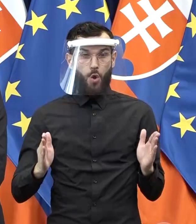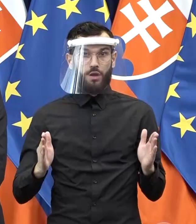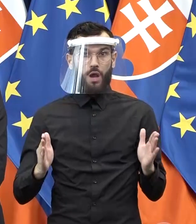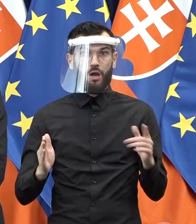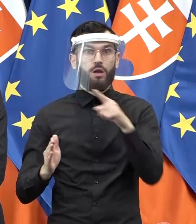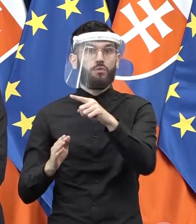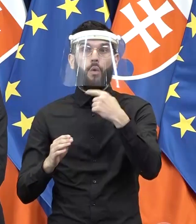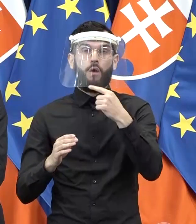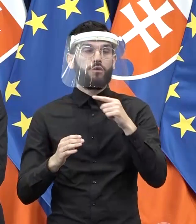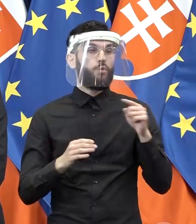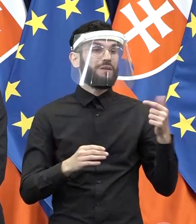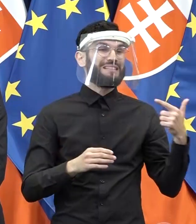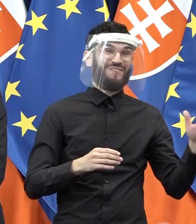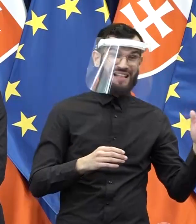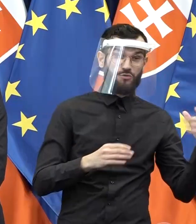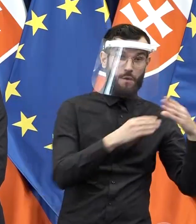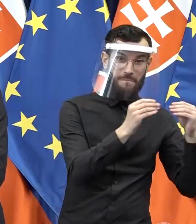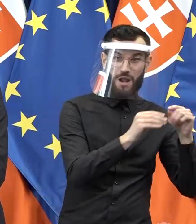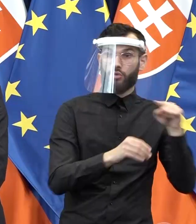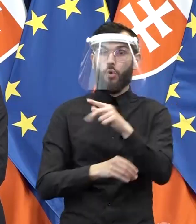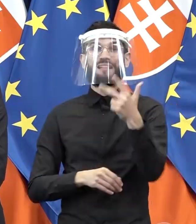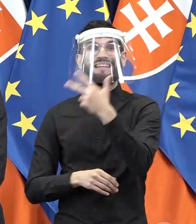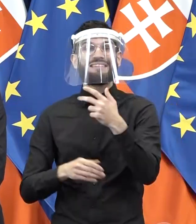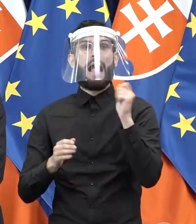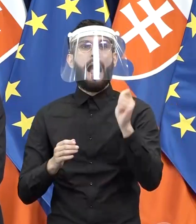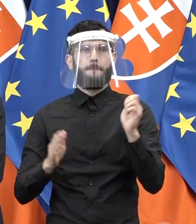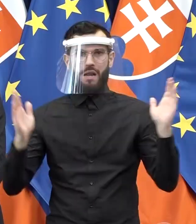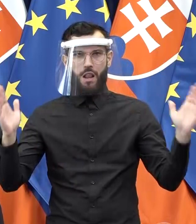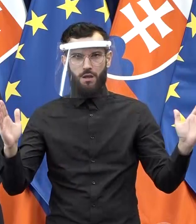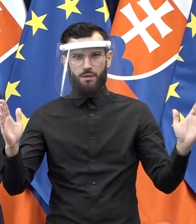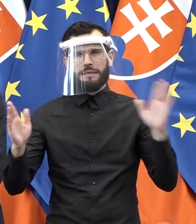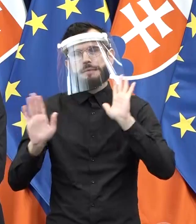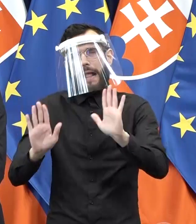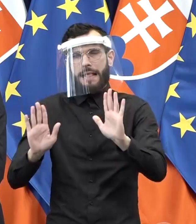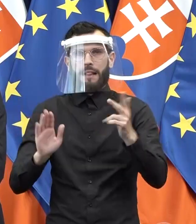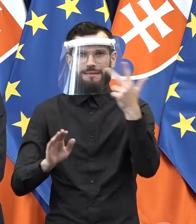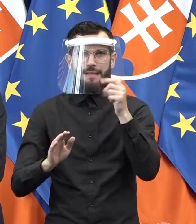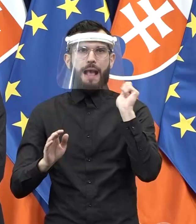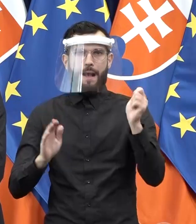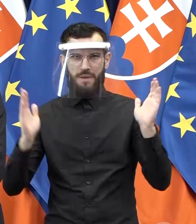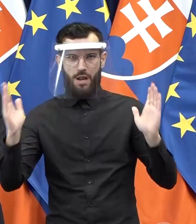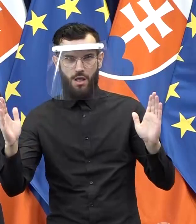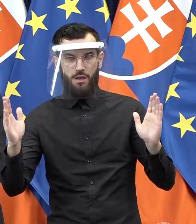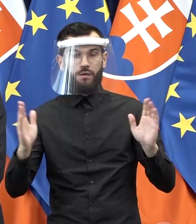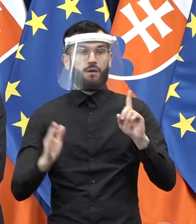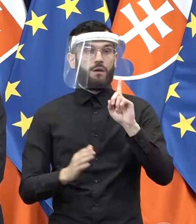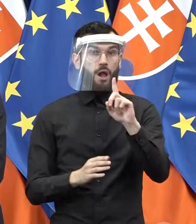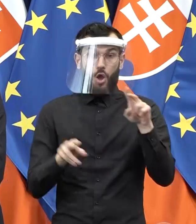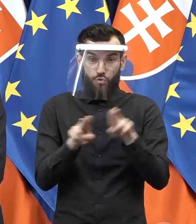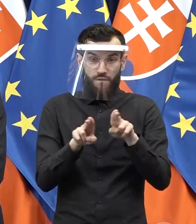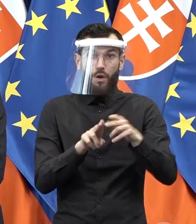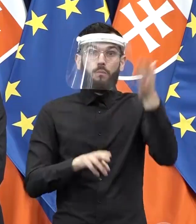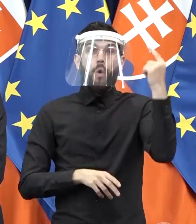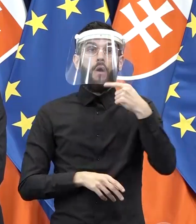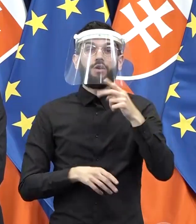nebudú plynúť do 12. marca, do 30. apríla. Začiaľ teda ten deadline sme si dali 30. apríla. Ale rovnako, ako som aj